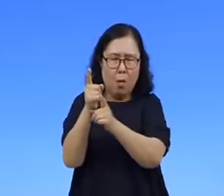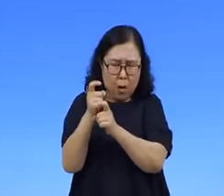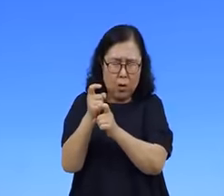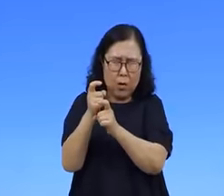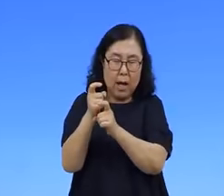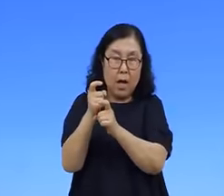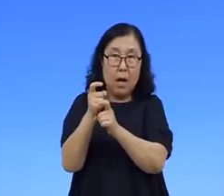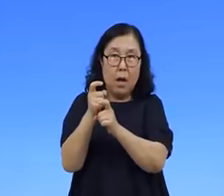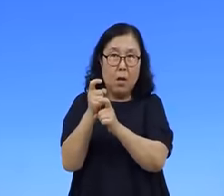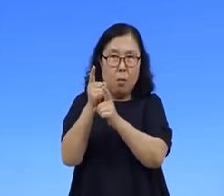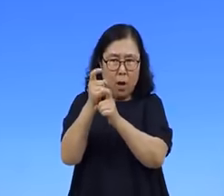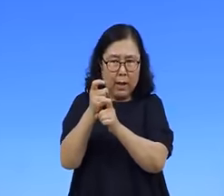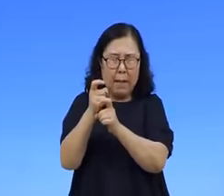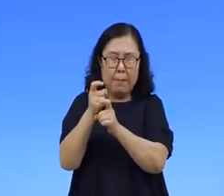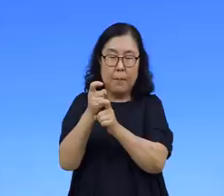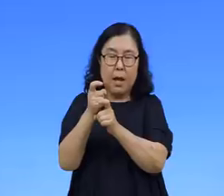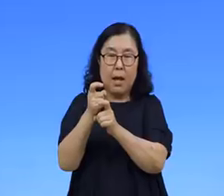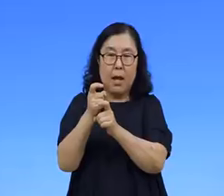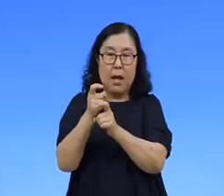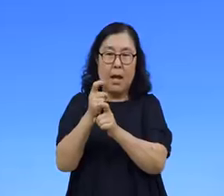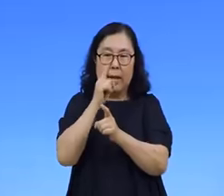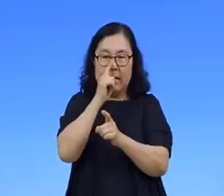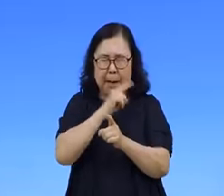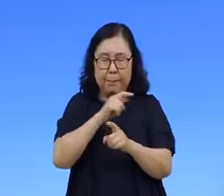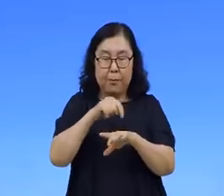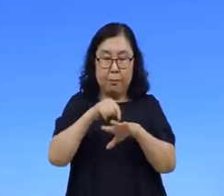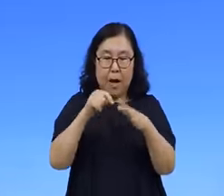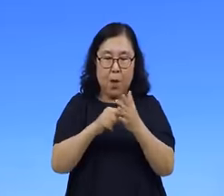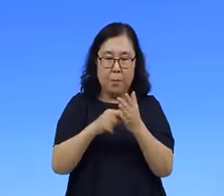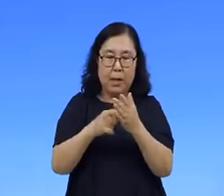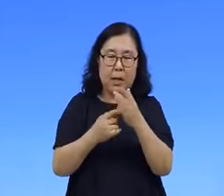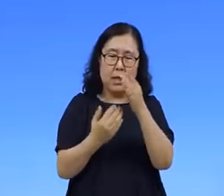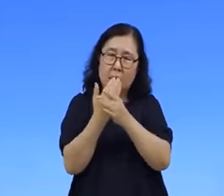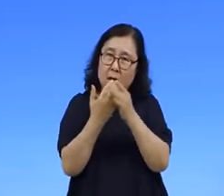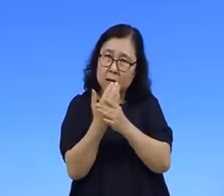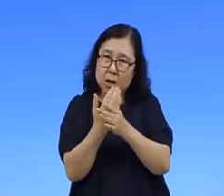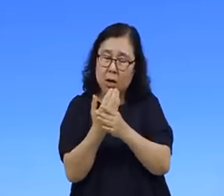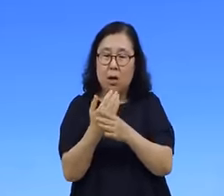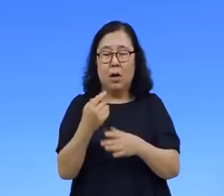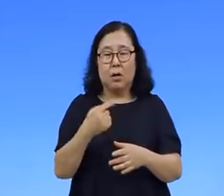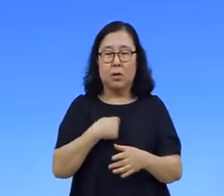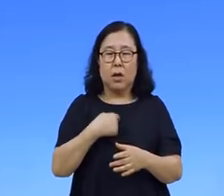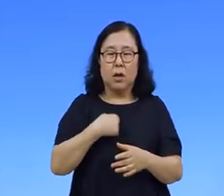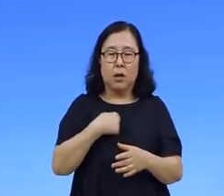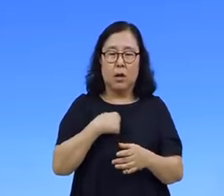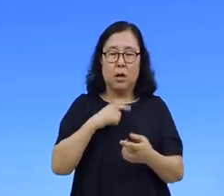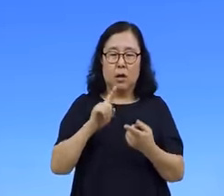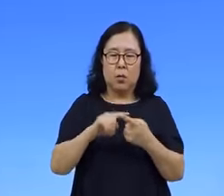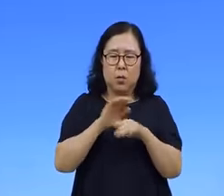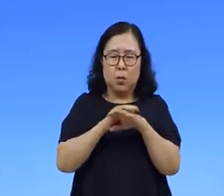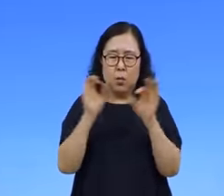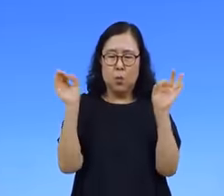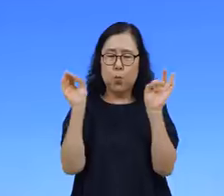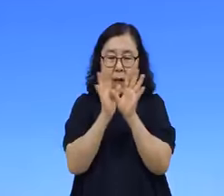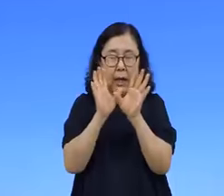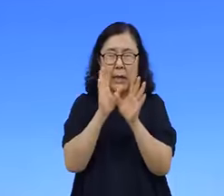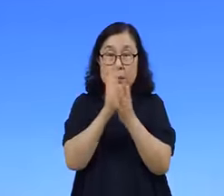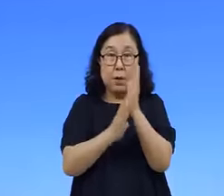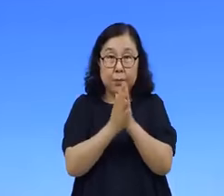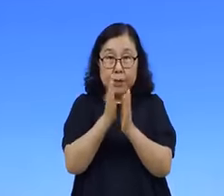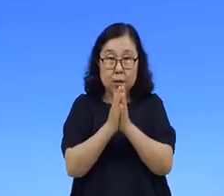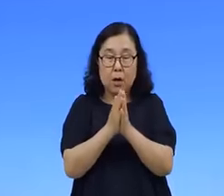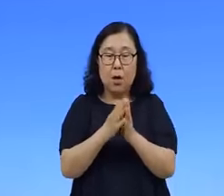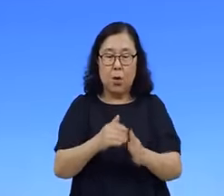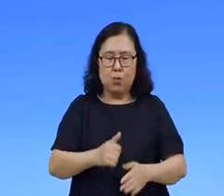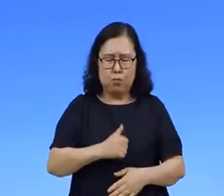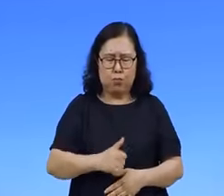감정이 들어왔는데 이게 없어지지 않는 거예요. 이게 방치가 되니까 이것이 어디로 흐르느냐? 노함과